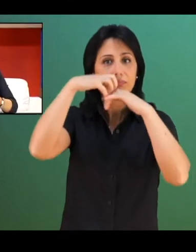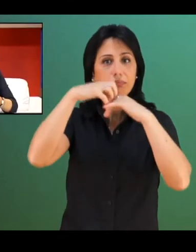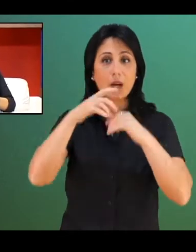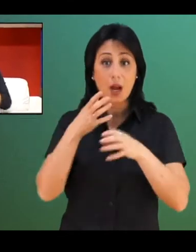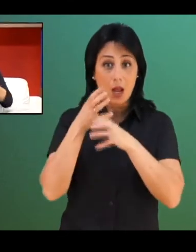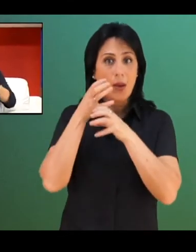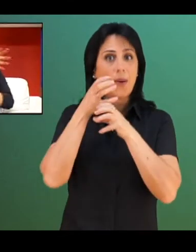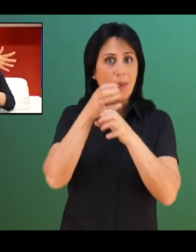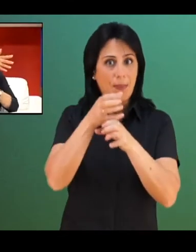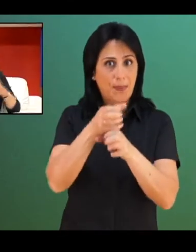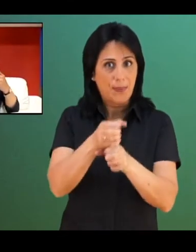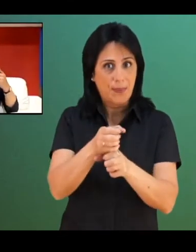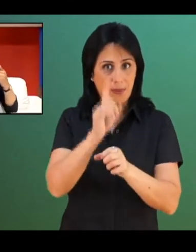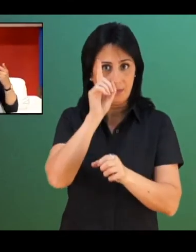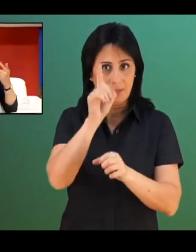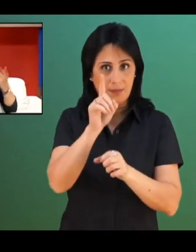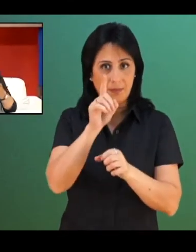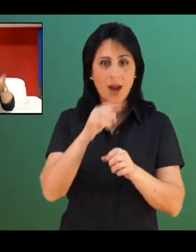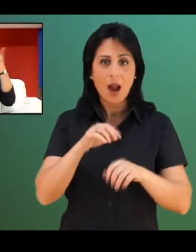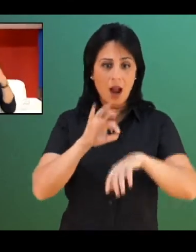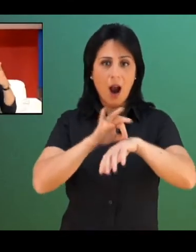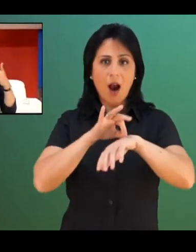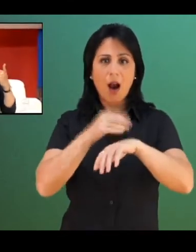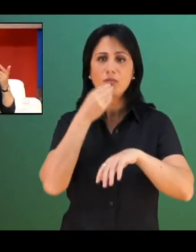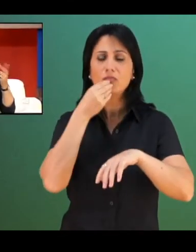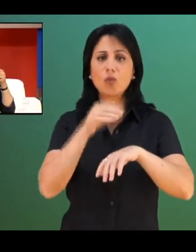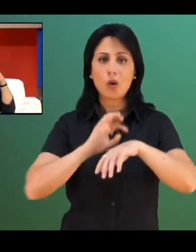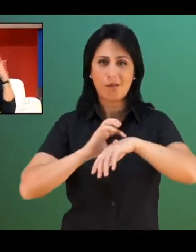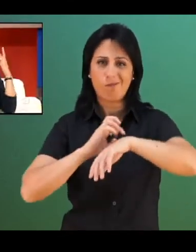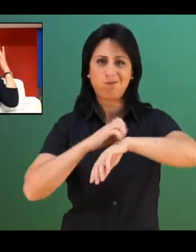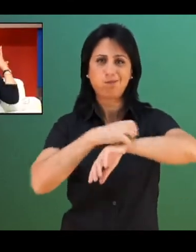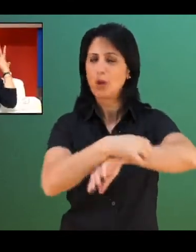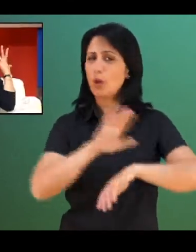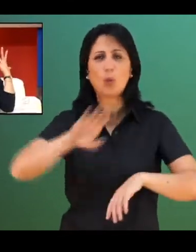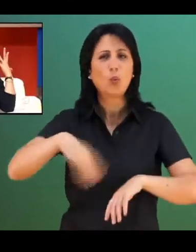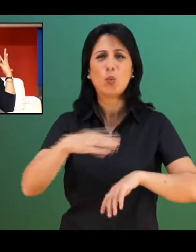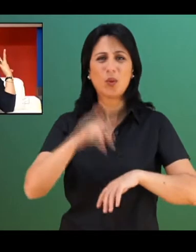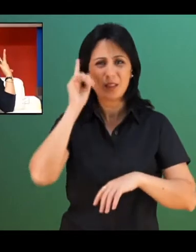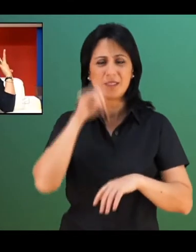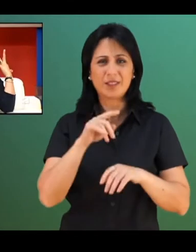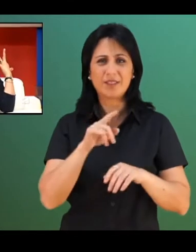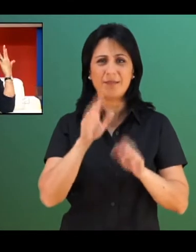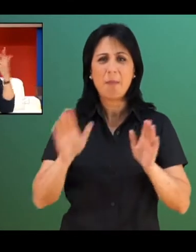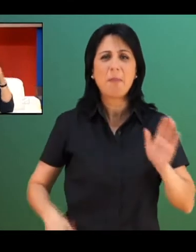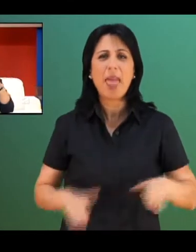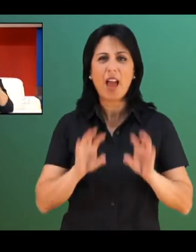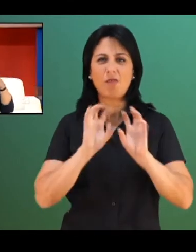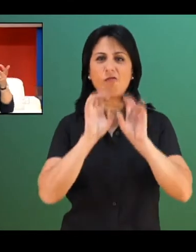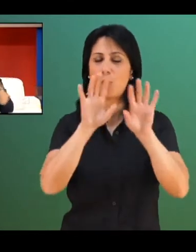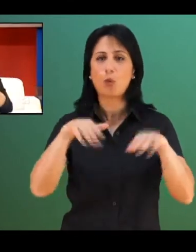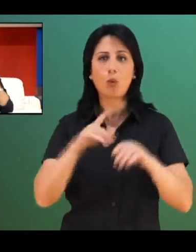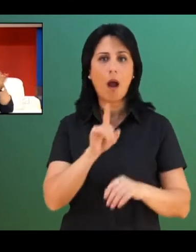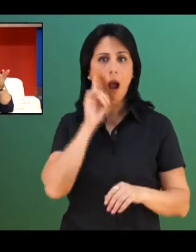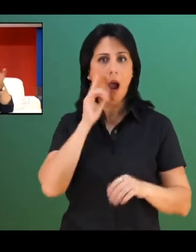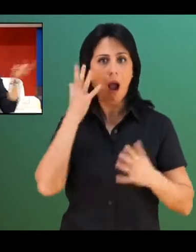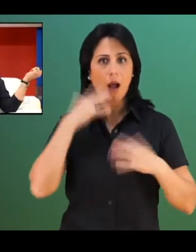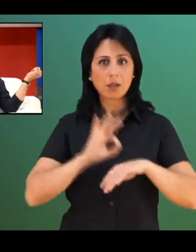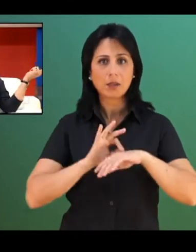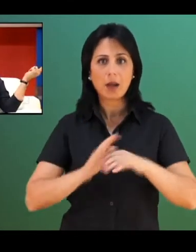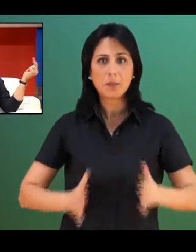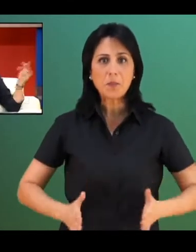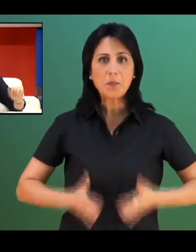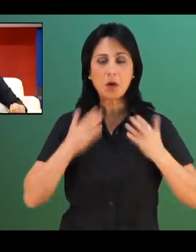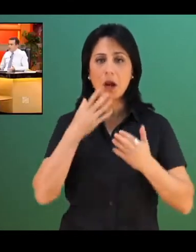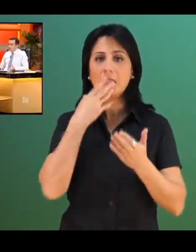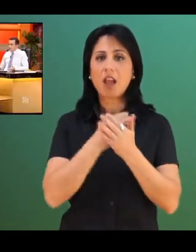კაცო სელუტი ამის თან დაკლების მერე და გახალგაზავდა. ანუ პროგრამა აქვს რაღაცა თვითონ მოიგონა რომ გახდე გახალგაზდავე